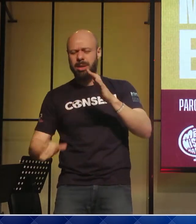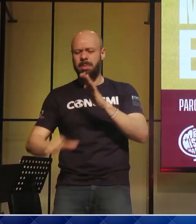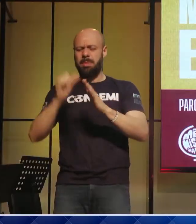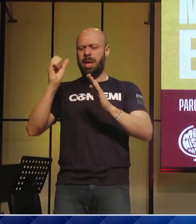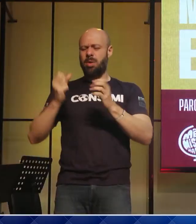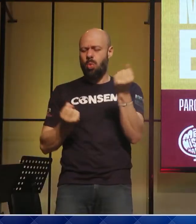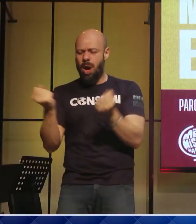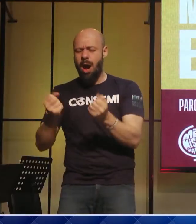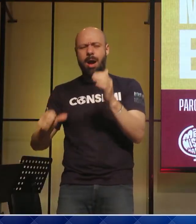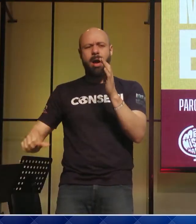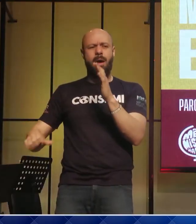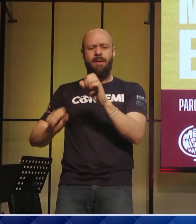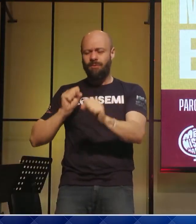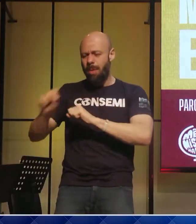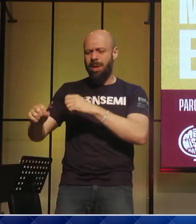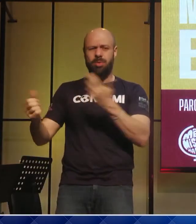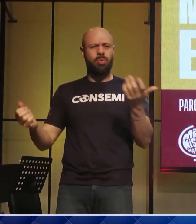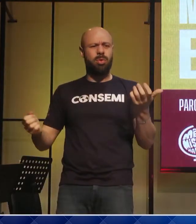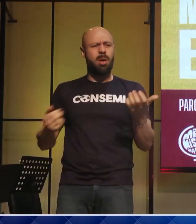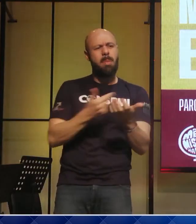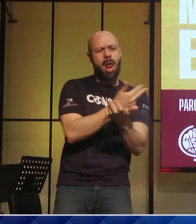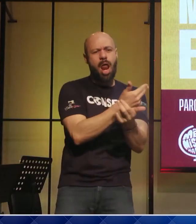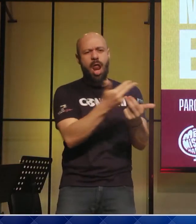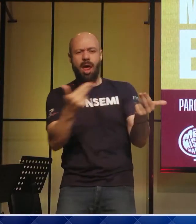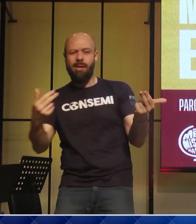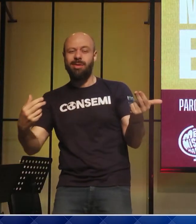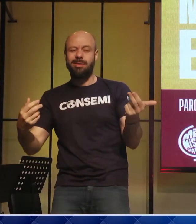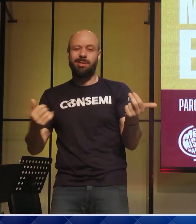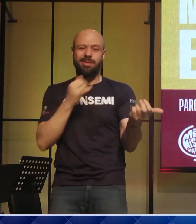uma formatura.